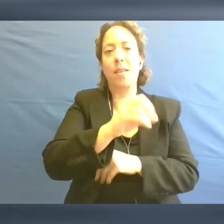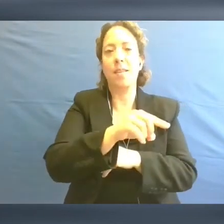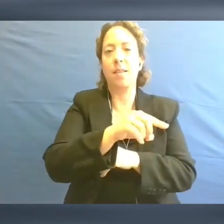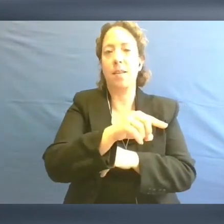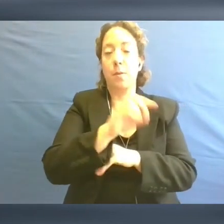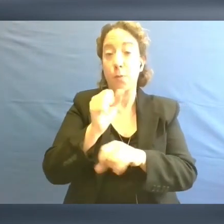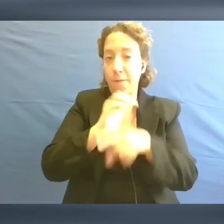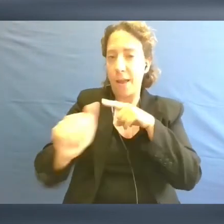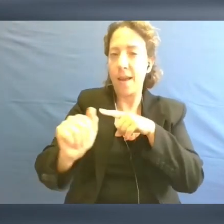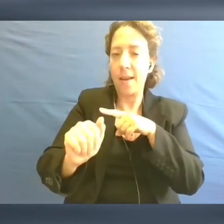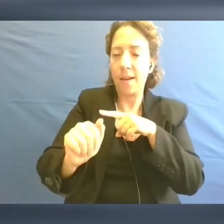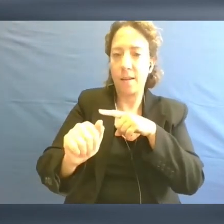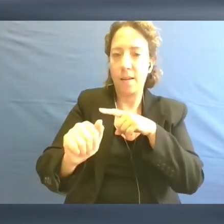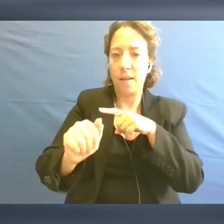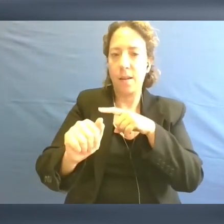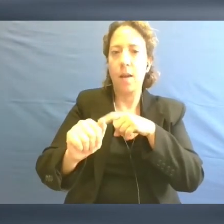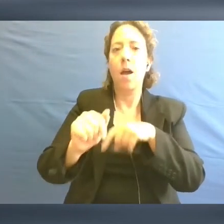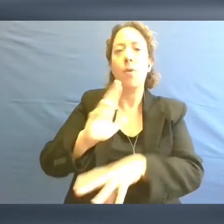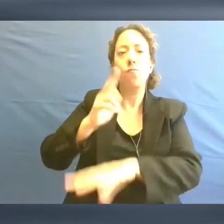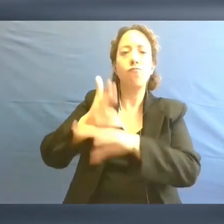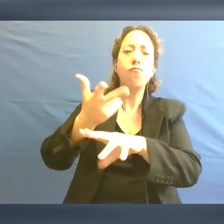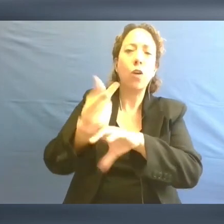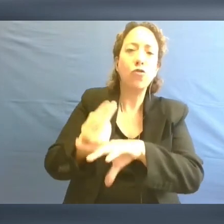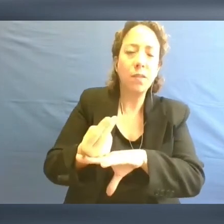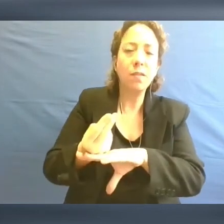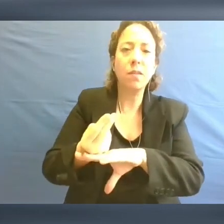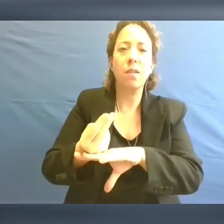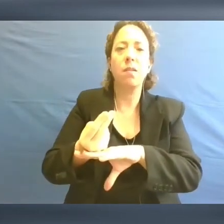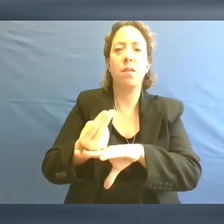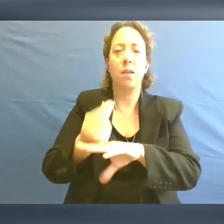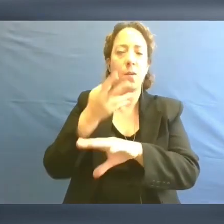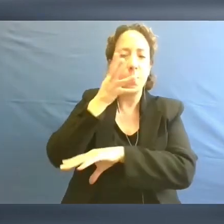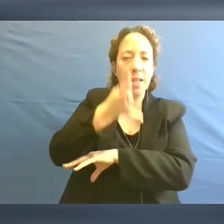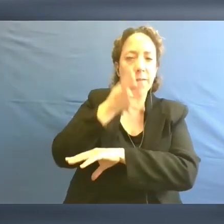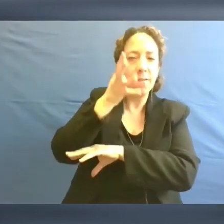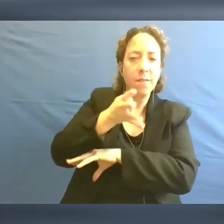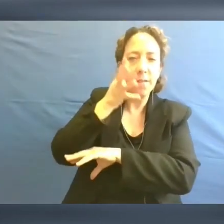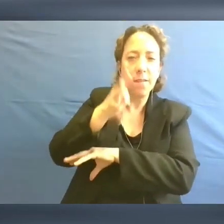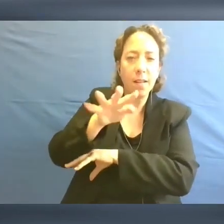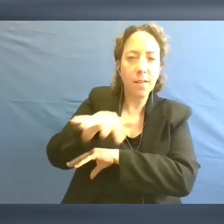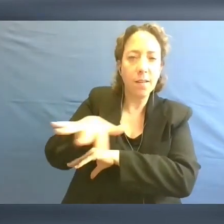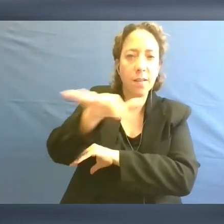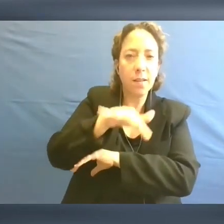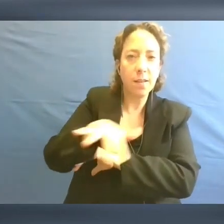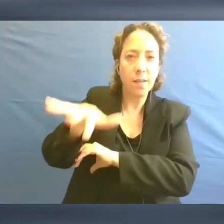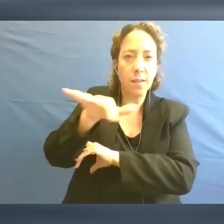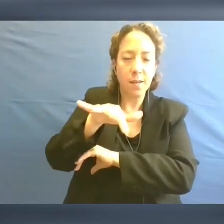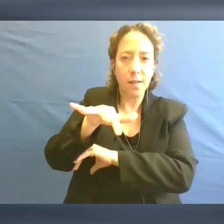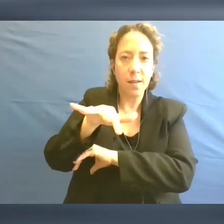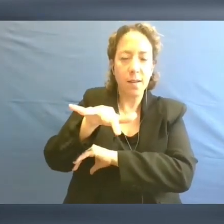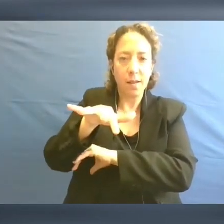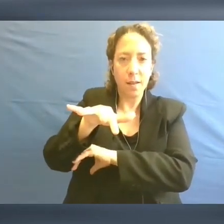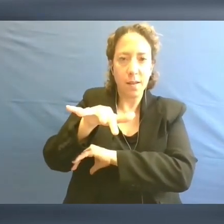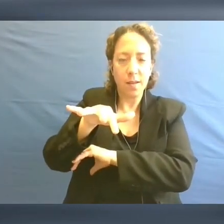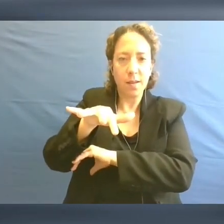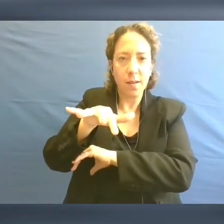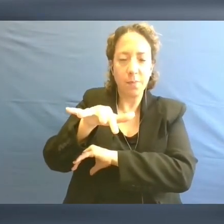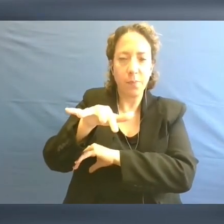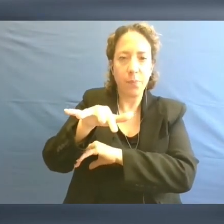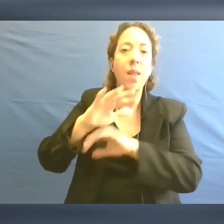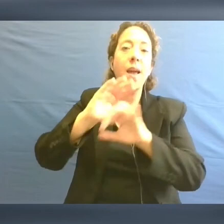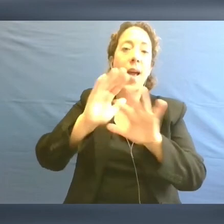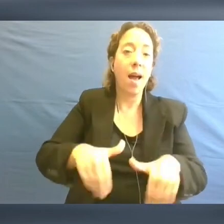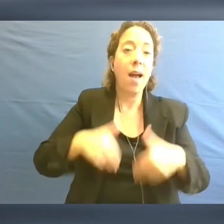suffit alors de les enregistrer, de les observer et de répondre ensuite de